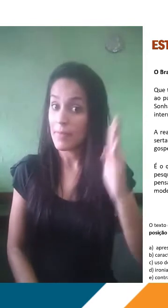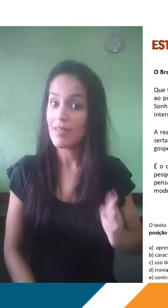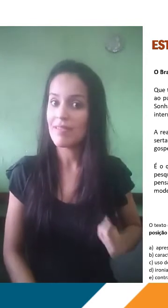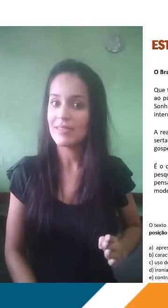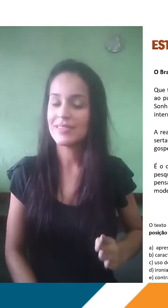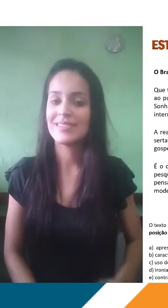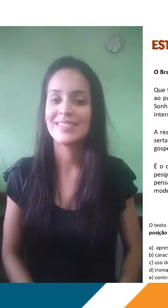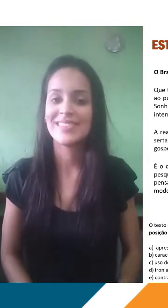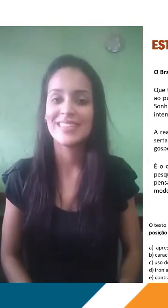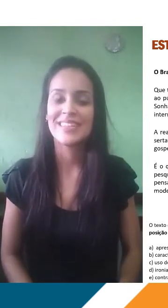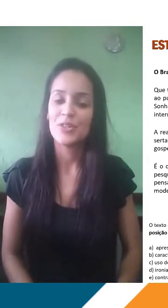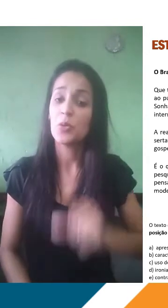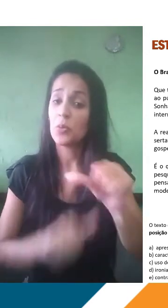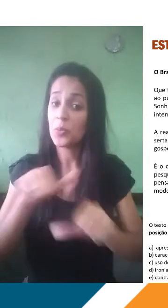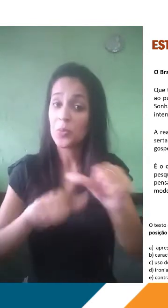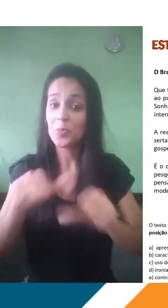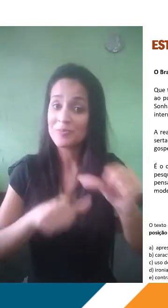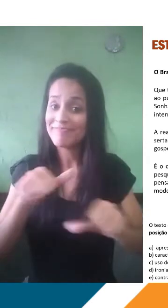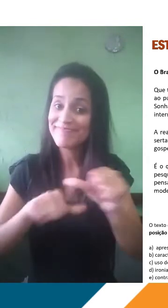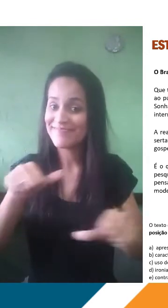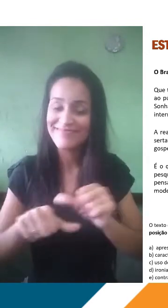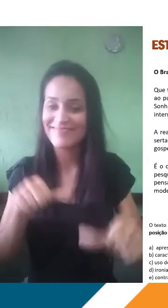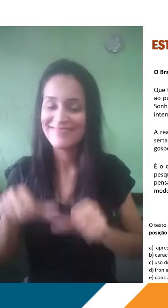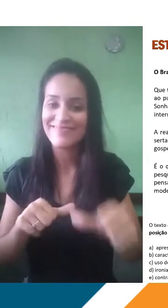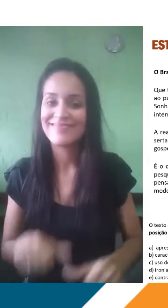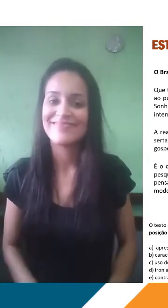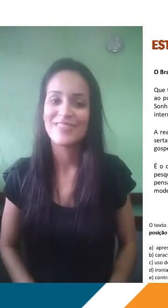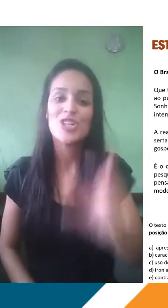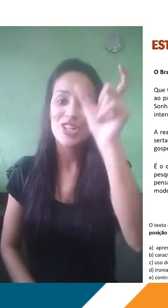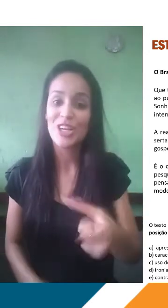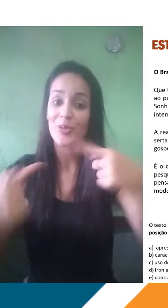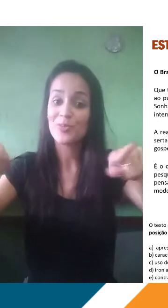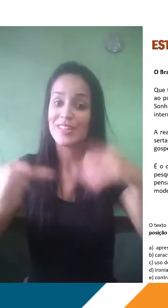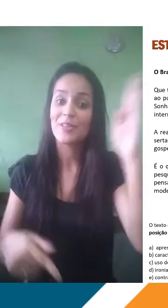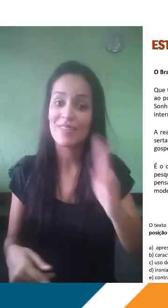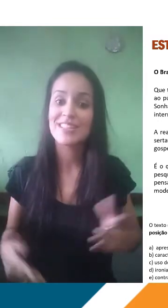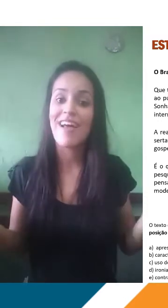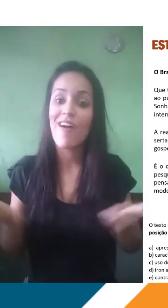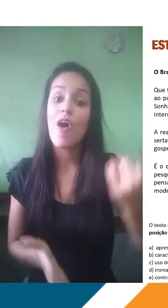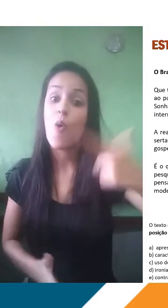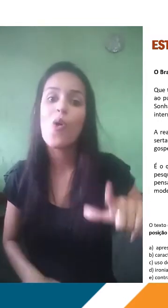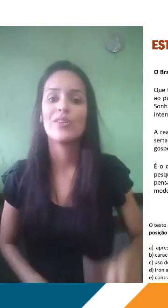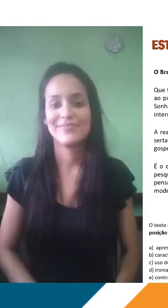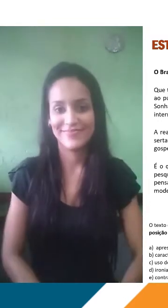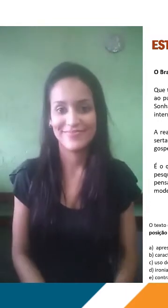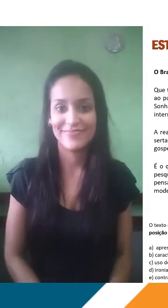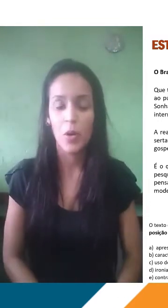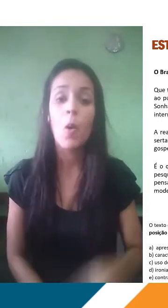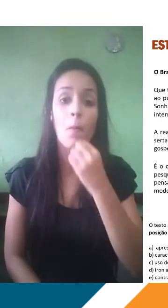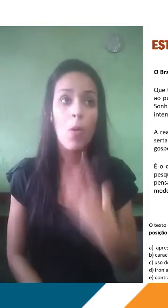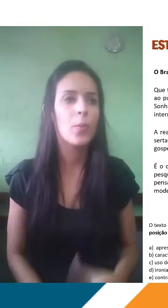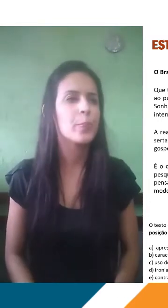Que muitos gostariam que se eternizasse A cara musical do país agora é outra Bom pessoal, o